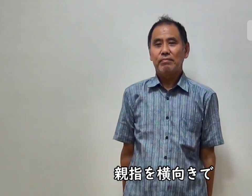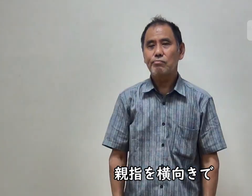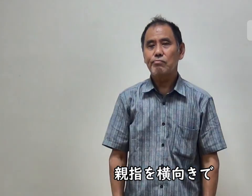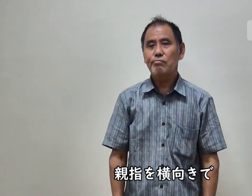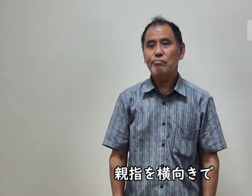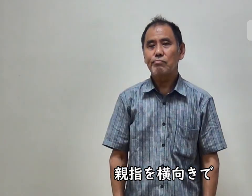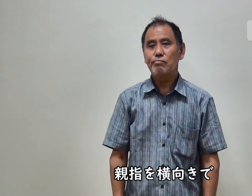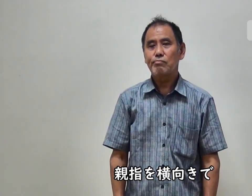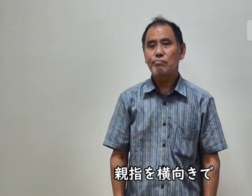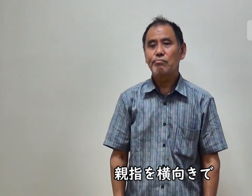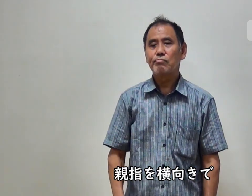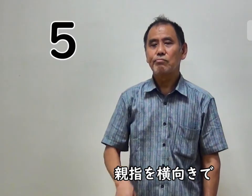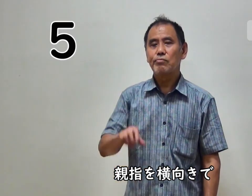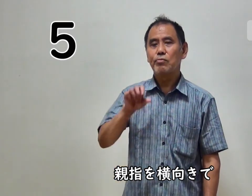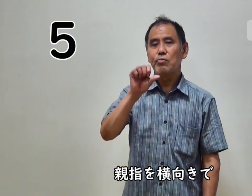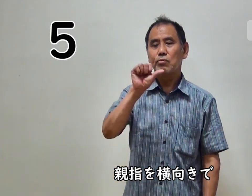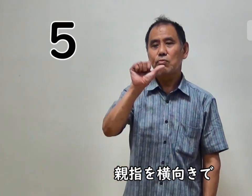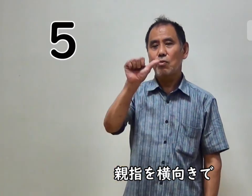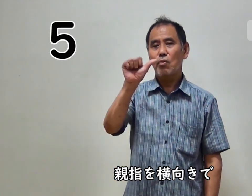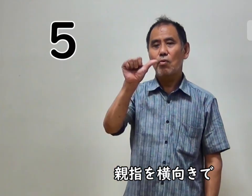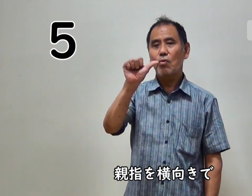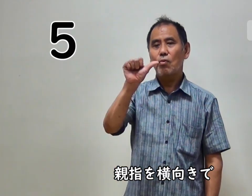親指を横向きで五、